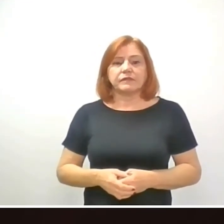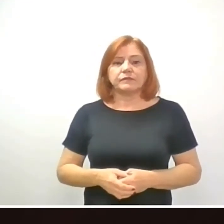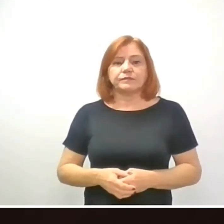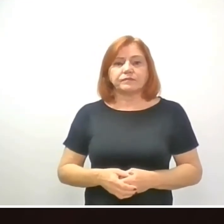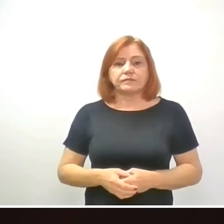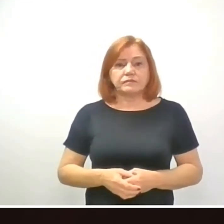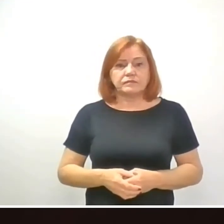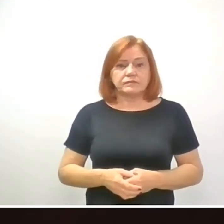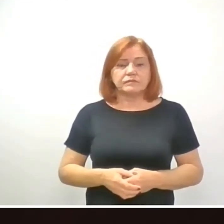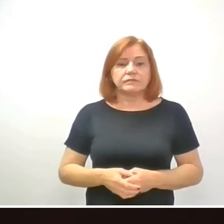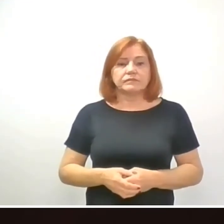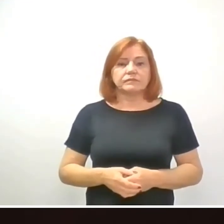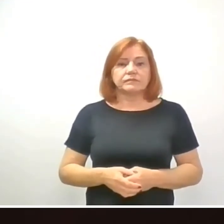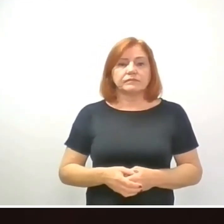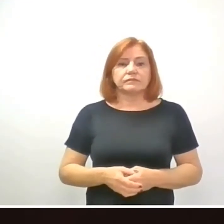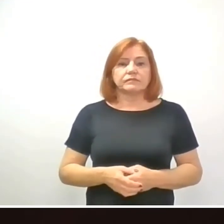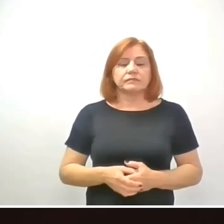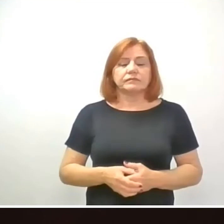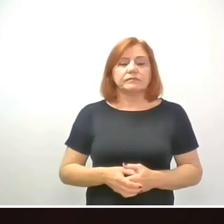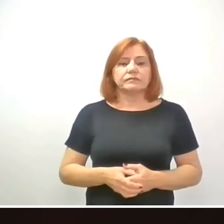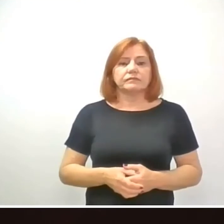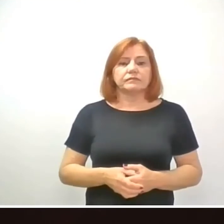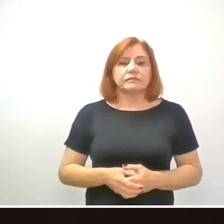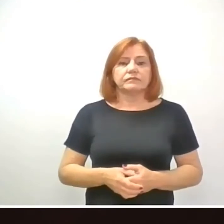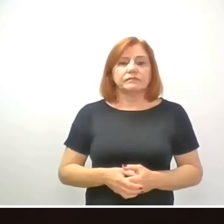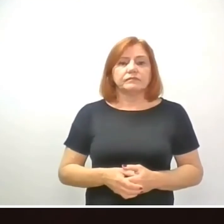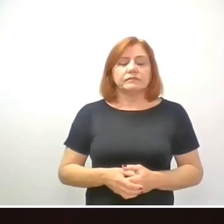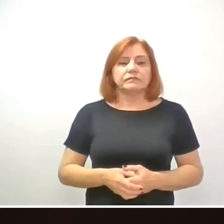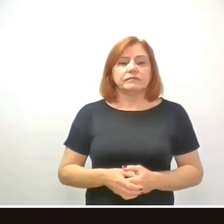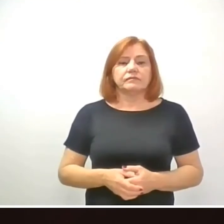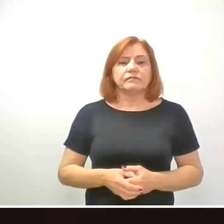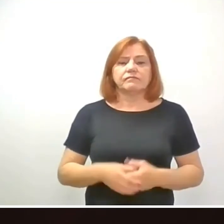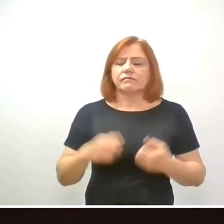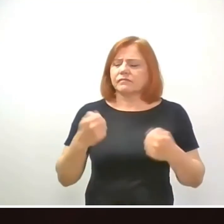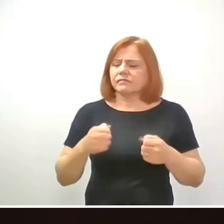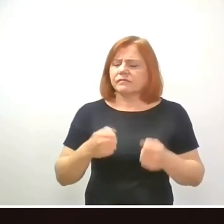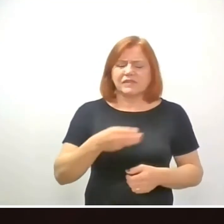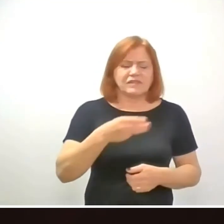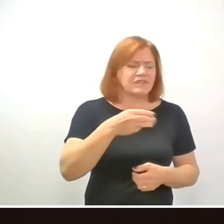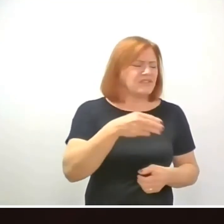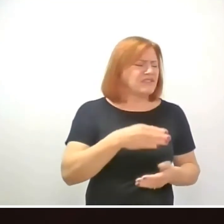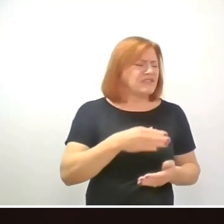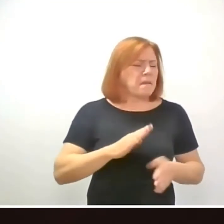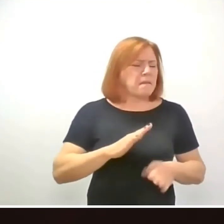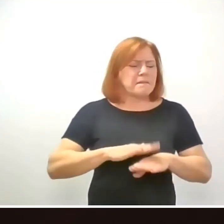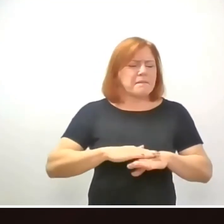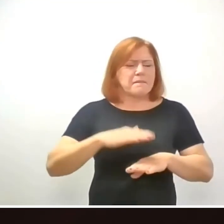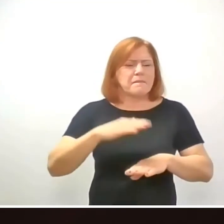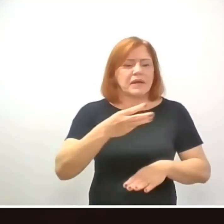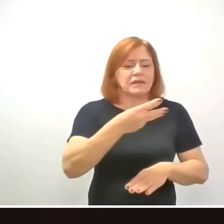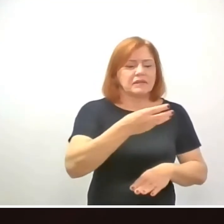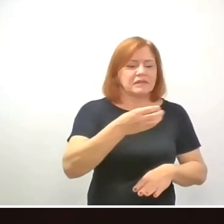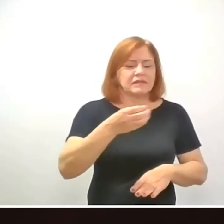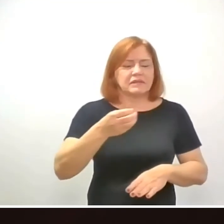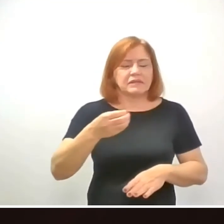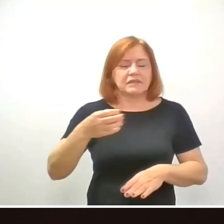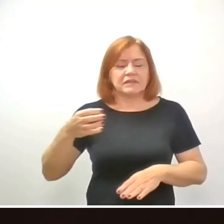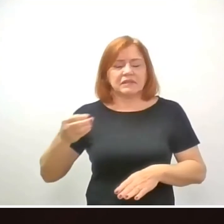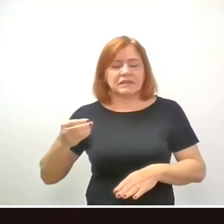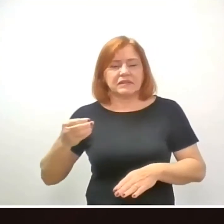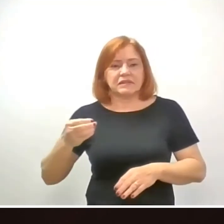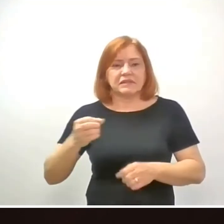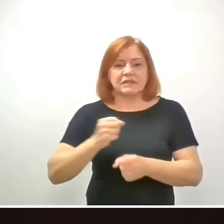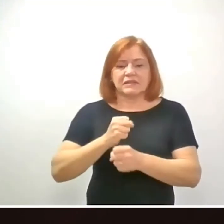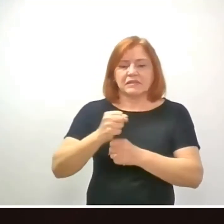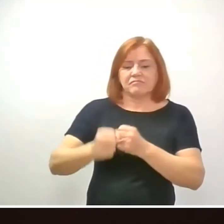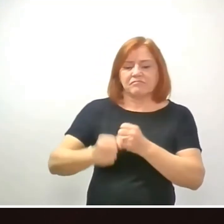Talvez precisasse de outros 300 anos para a Europa amadurecer para a reforma. Nesse